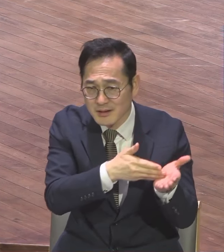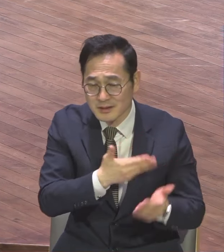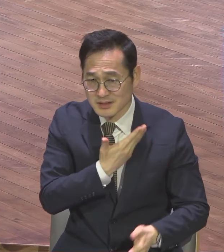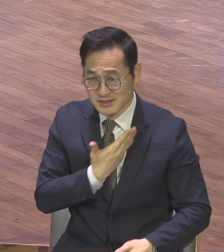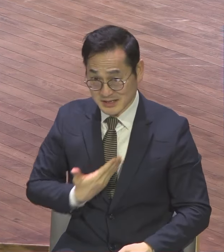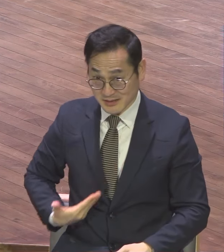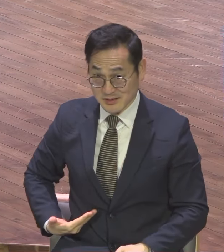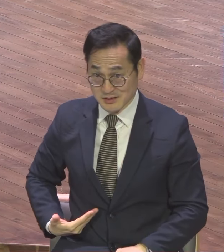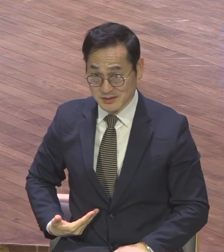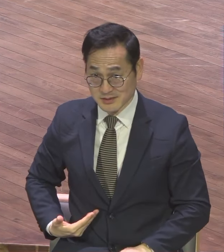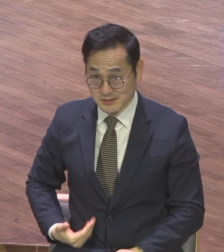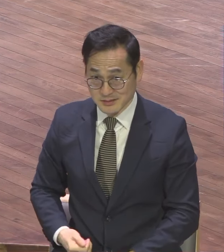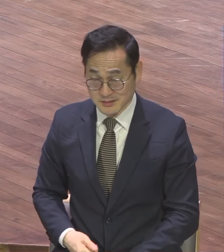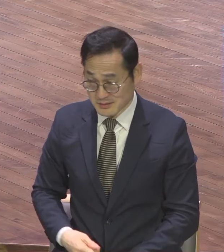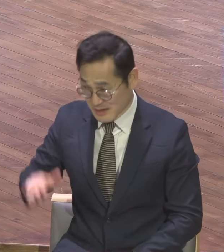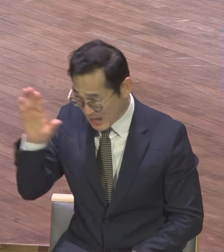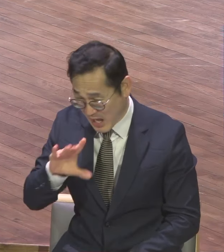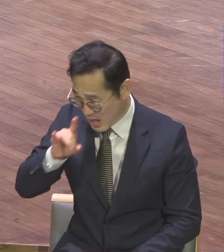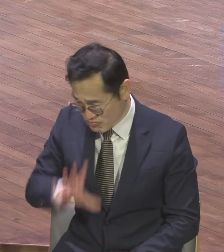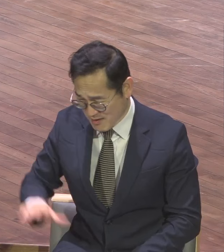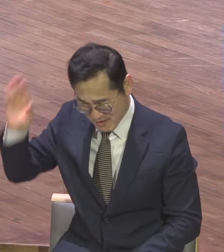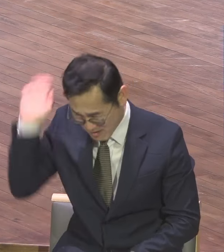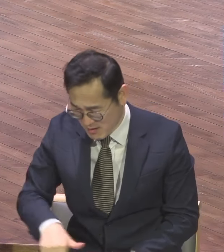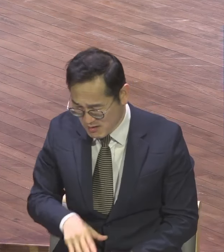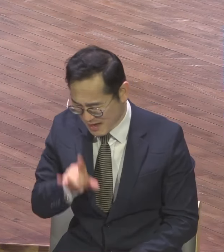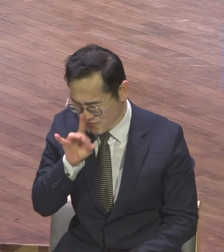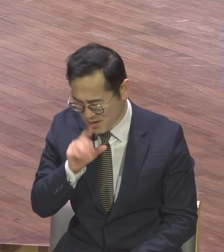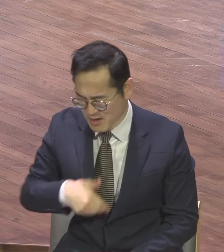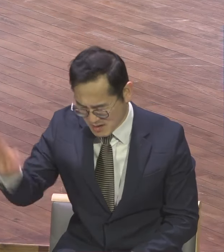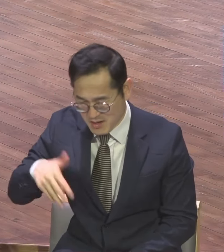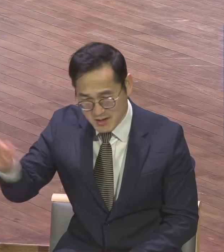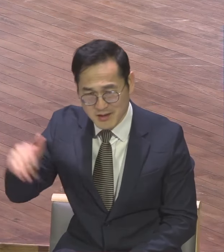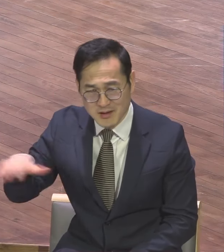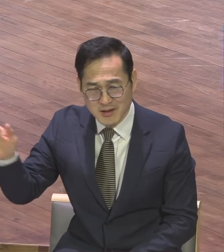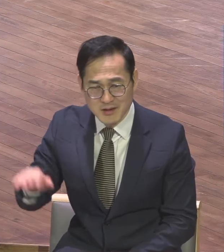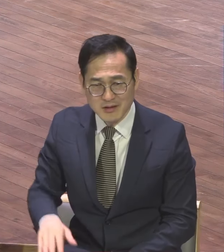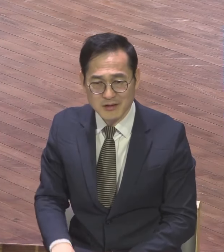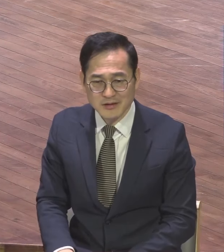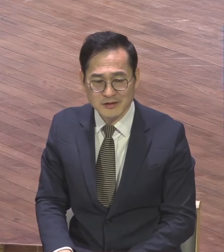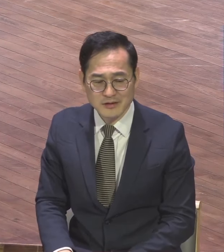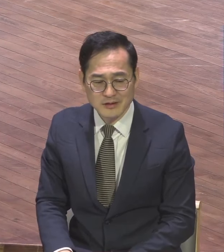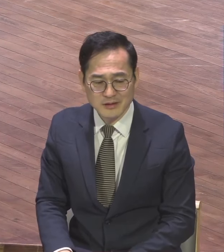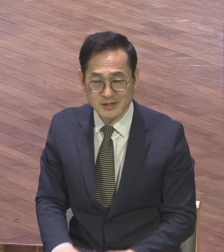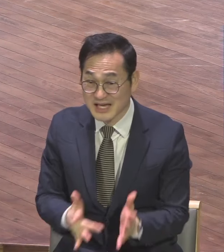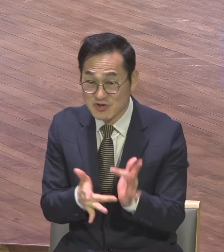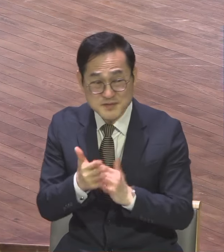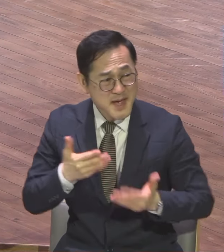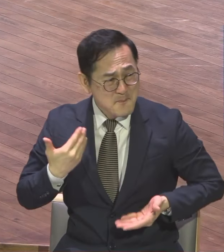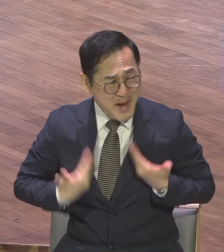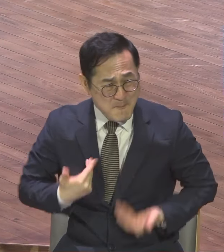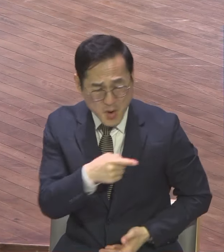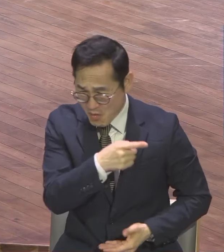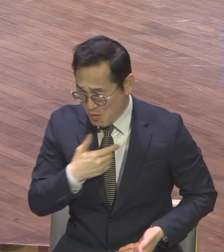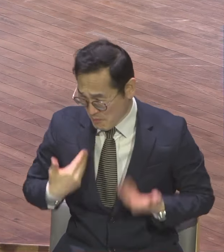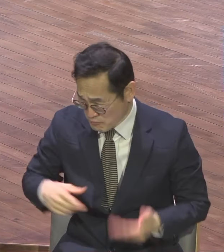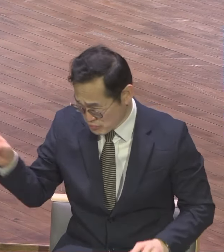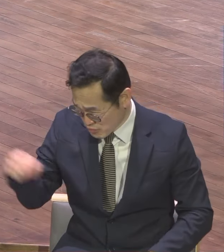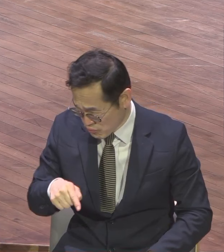이런 부모들을 꾸짖었어요. 꾸짖었어. 예수님께서 지금 여러 가지 사역이